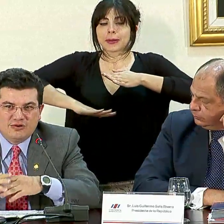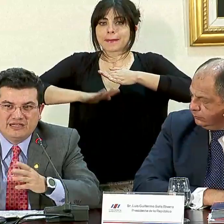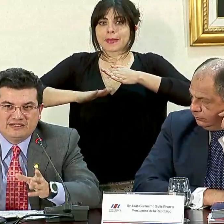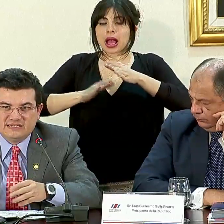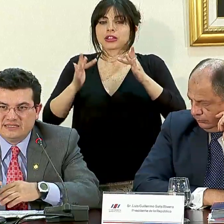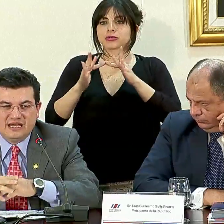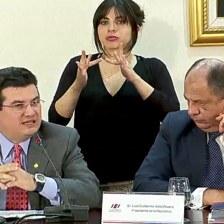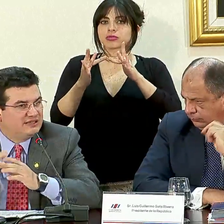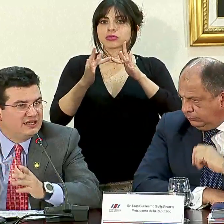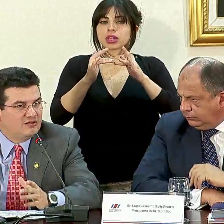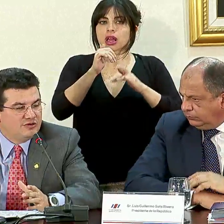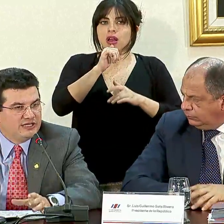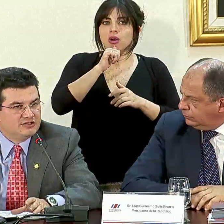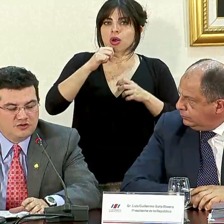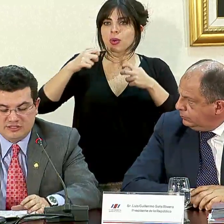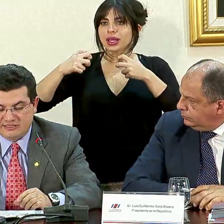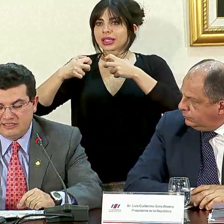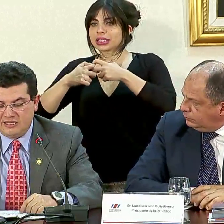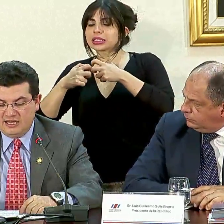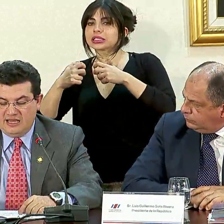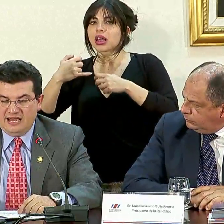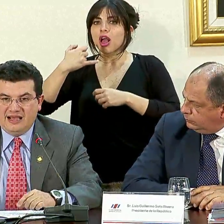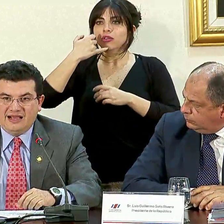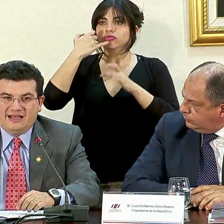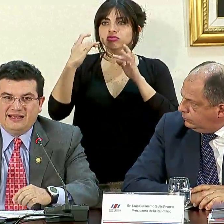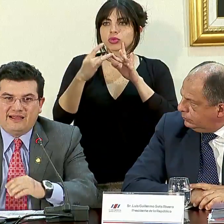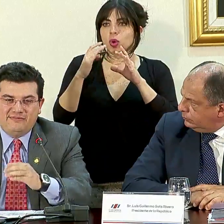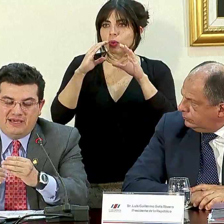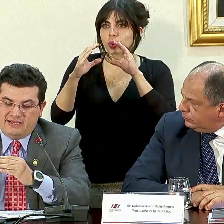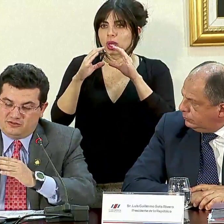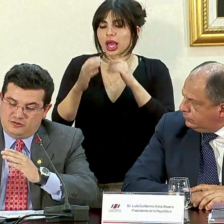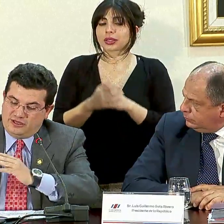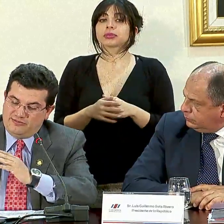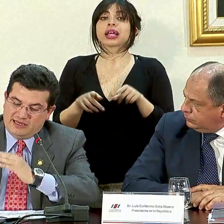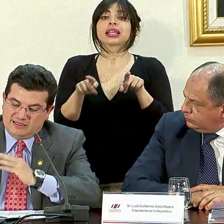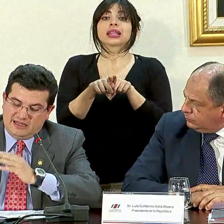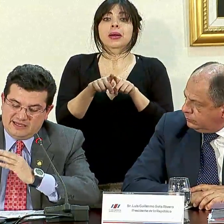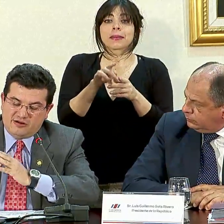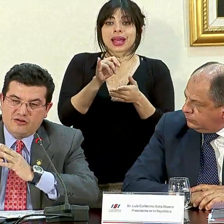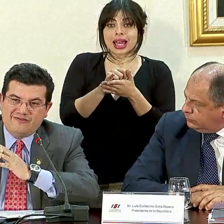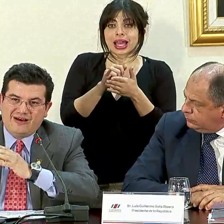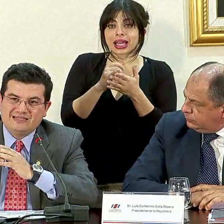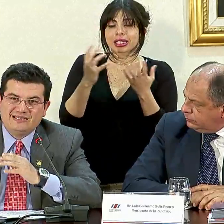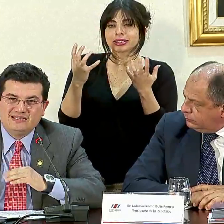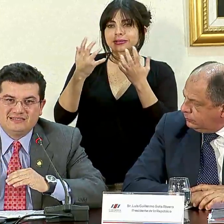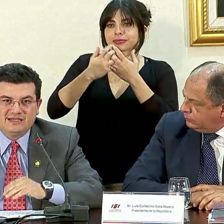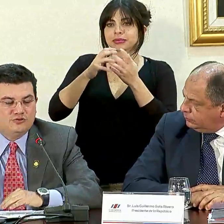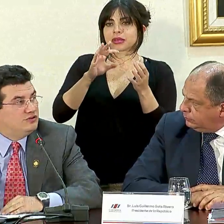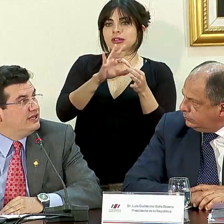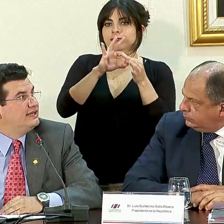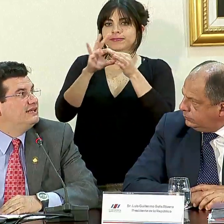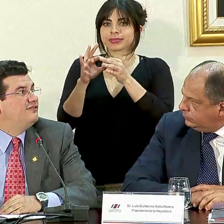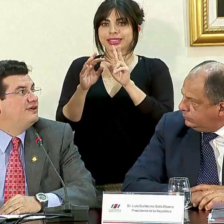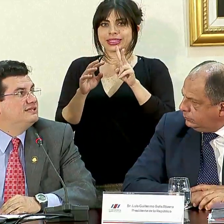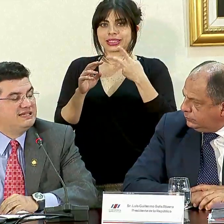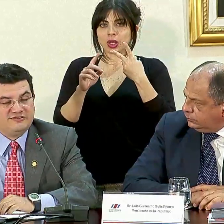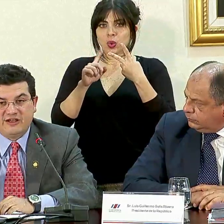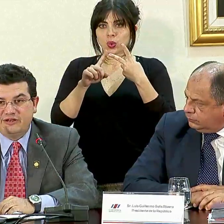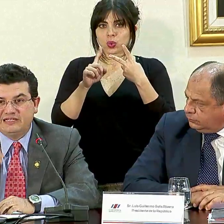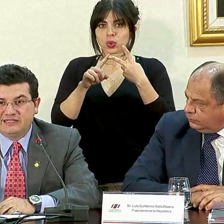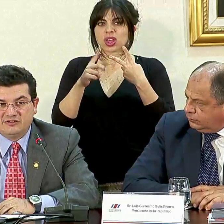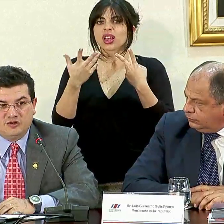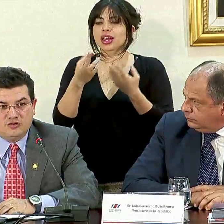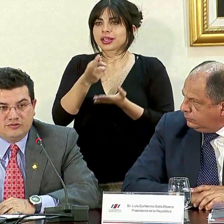esenciales, agua, electricidad, telecomunicaciones, que también esto se mezcla ya con la fase segunda, que es la fase